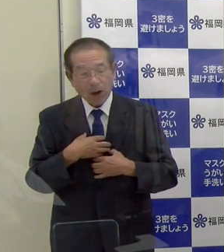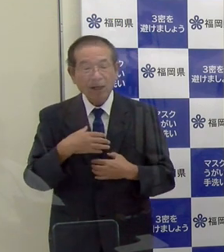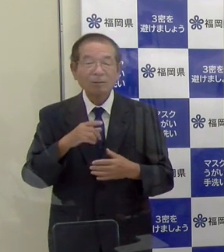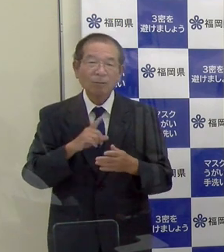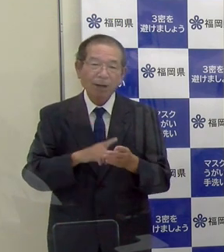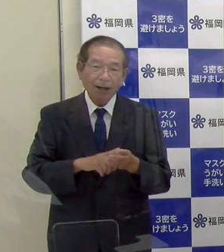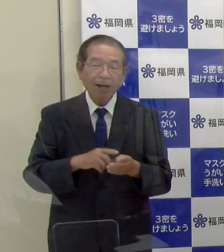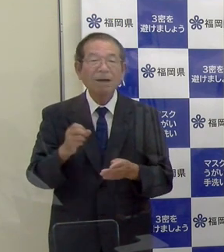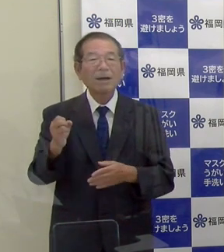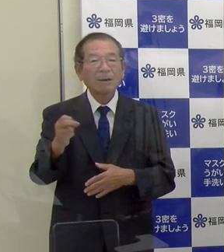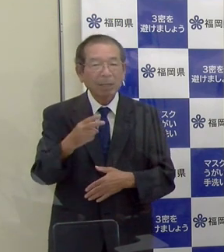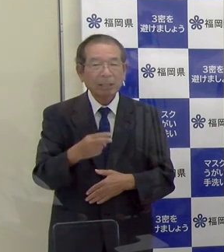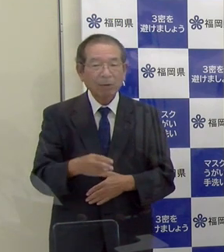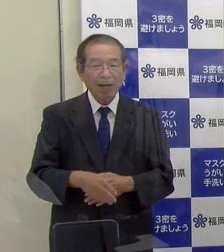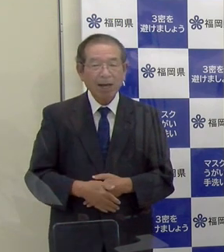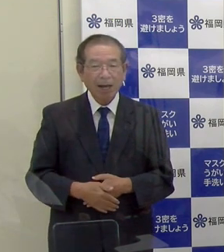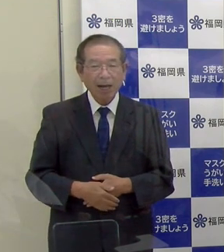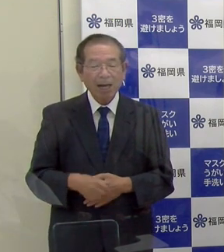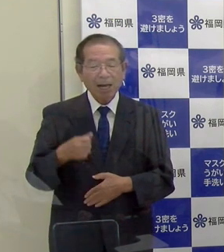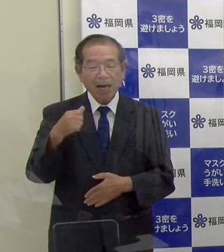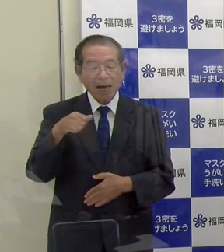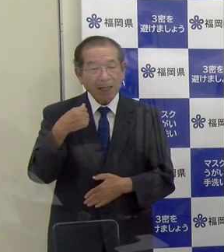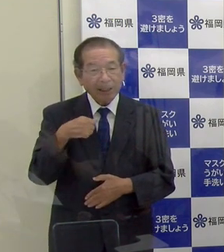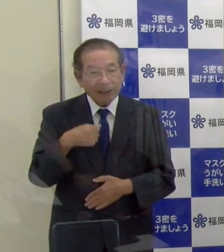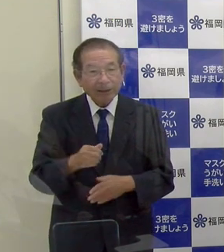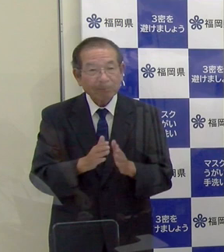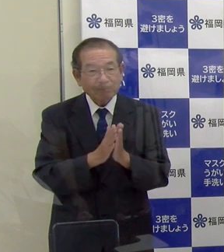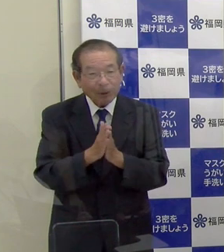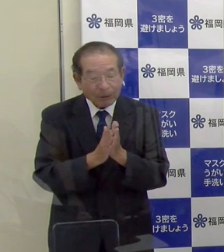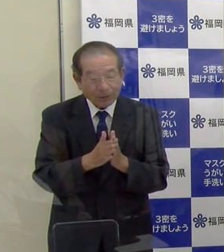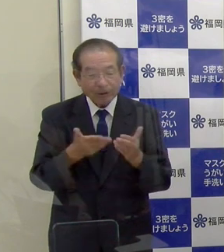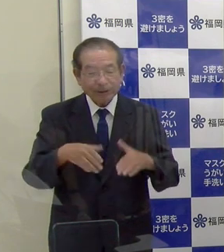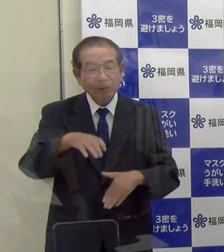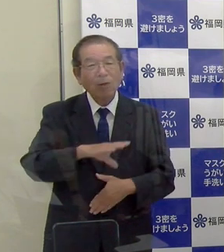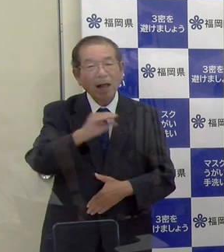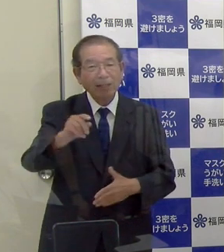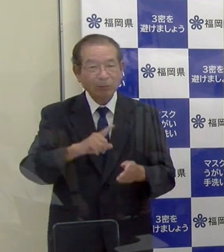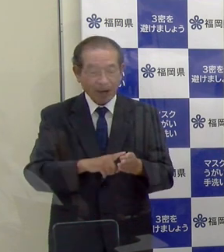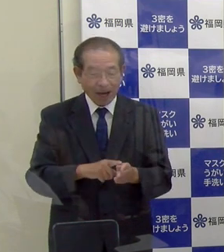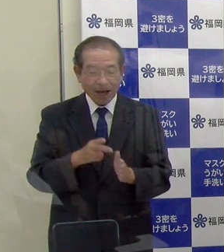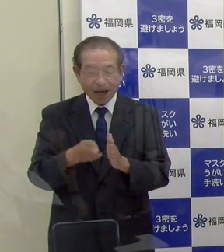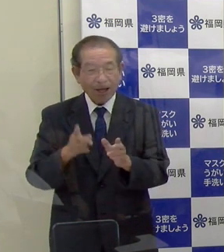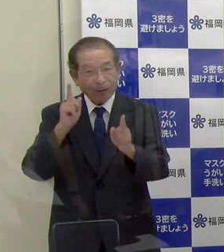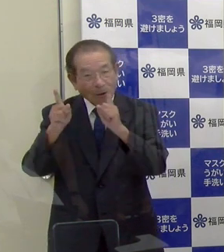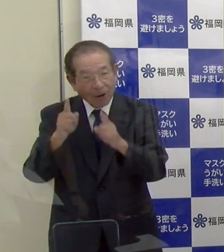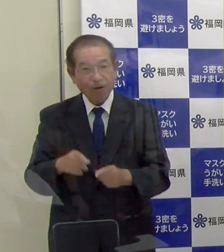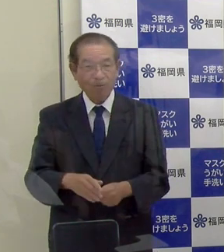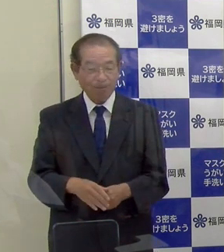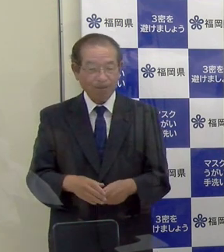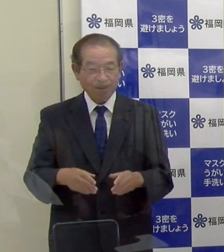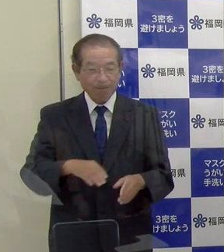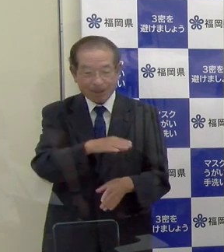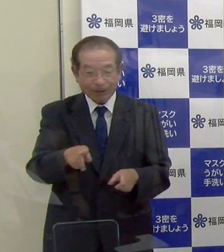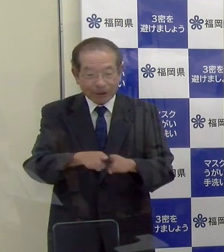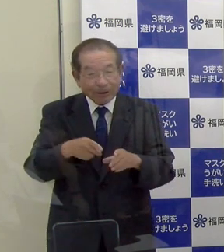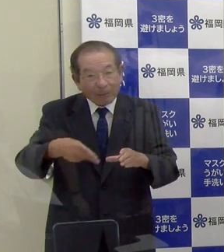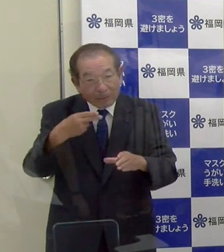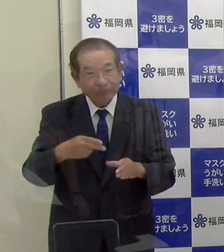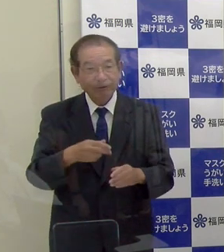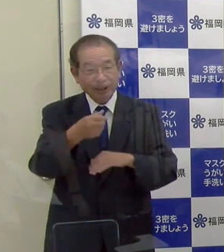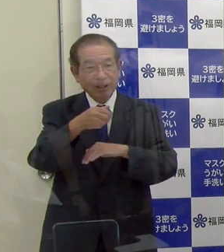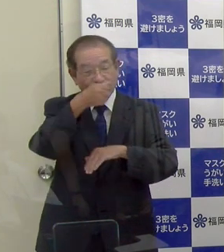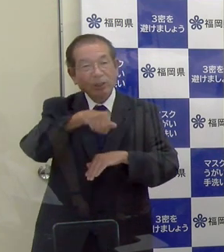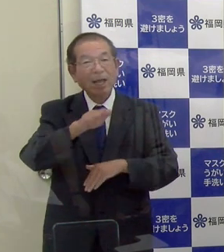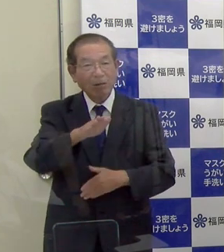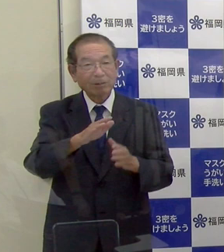あるいは盆の里帰りあるいは旅行会食こういった予定があるこういった方は